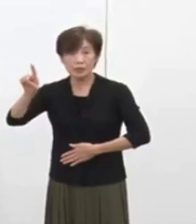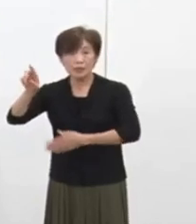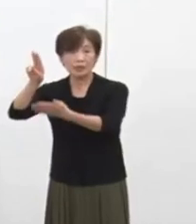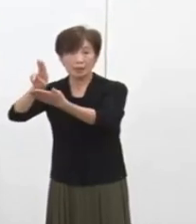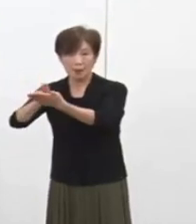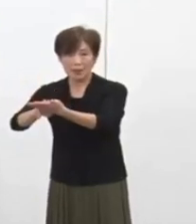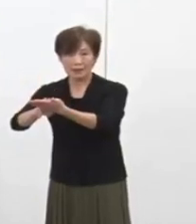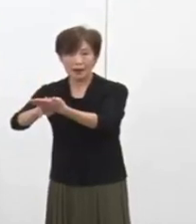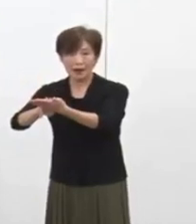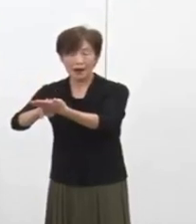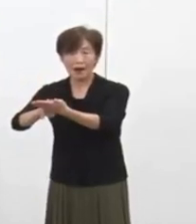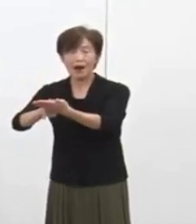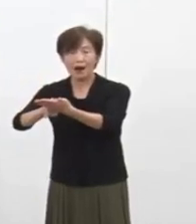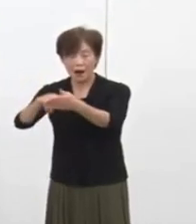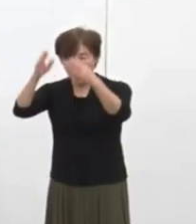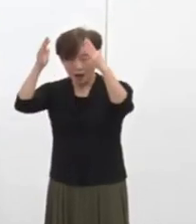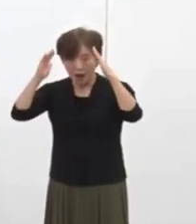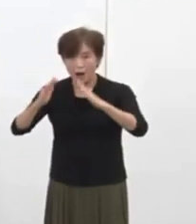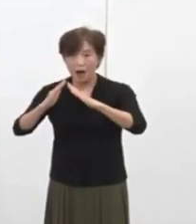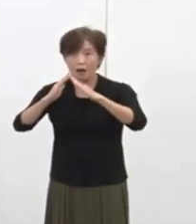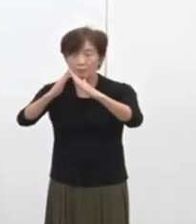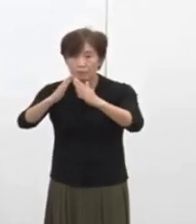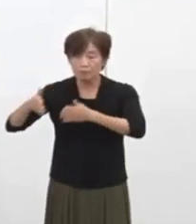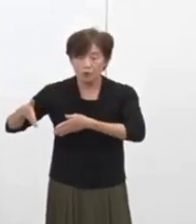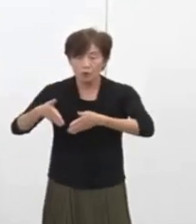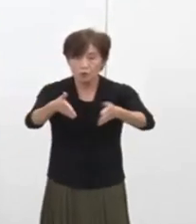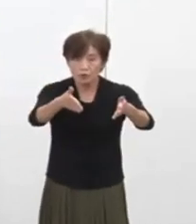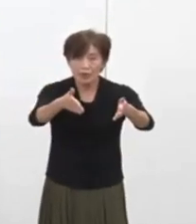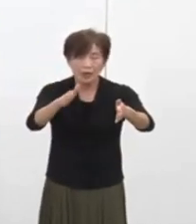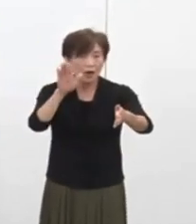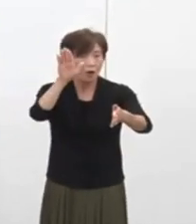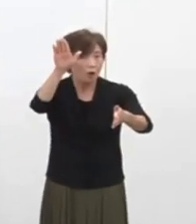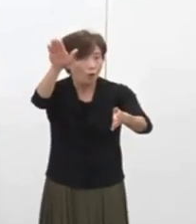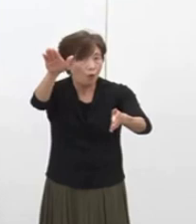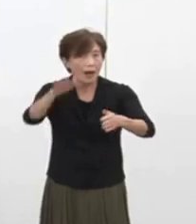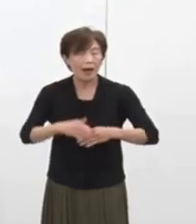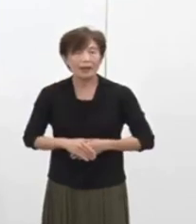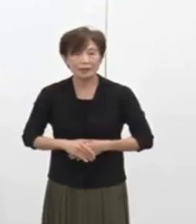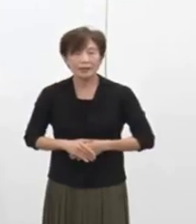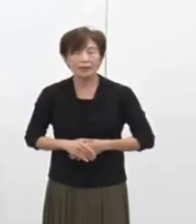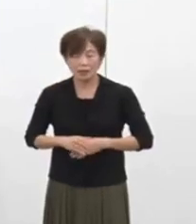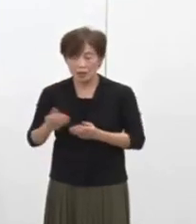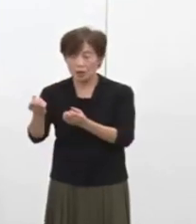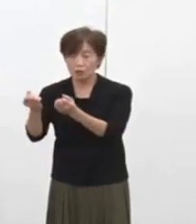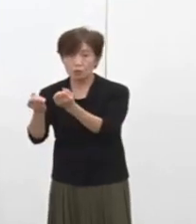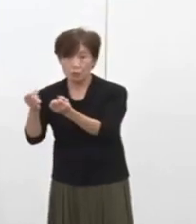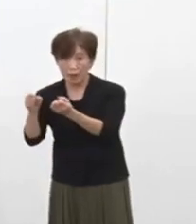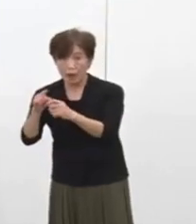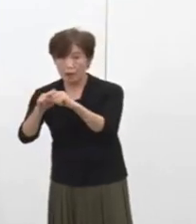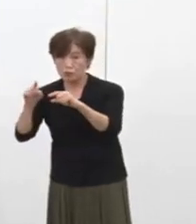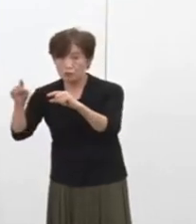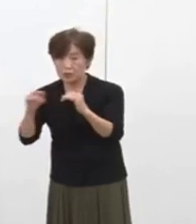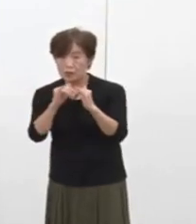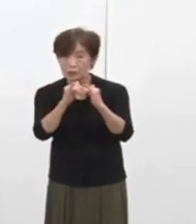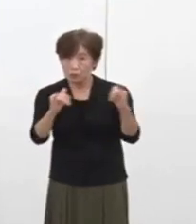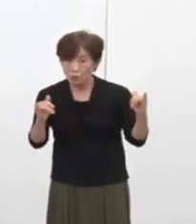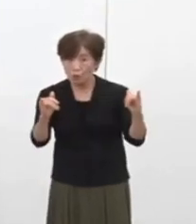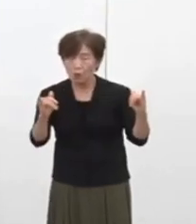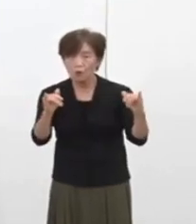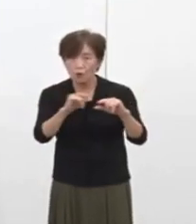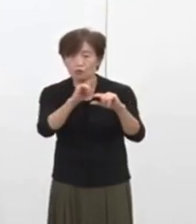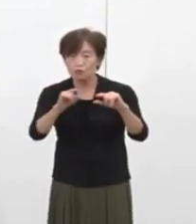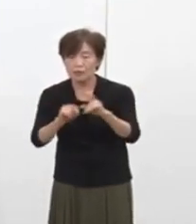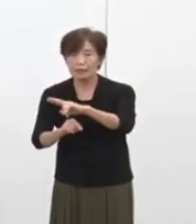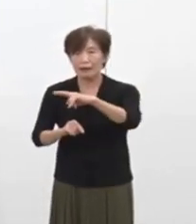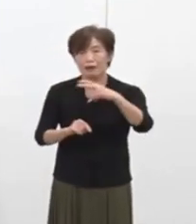定しました御堂筋将来ビジョンに基づき、御堂筋を車中心から人中心のストリートへと空間再編を進